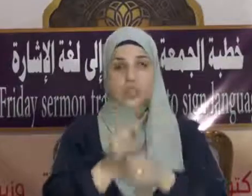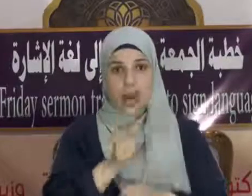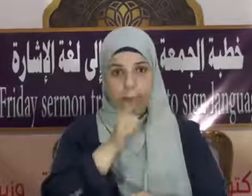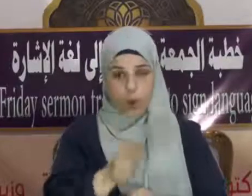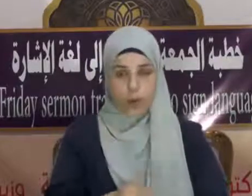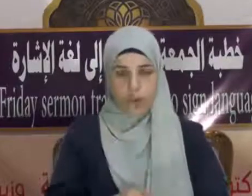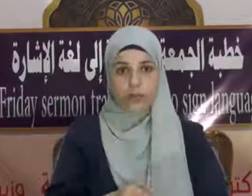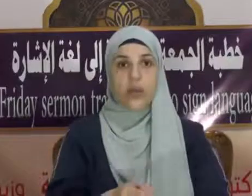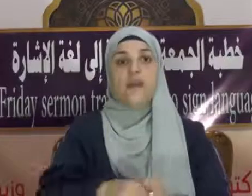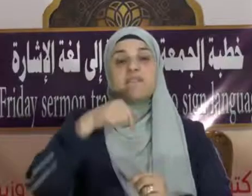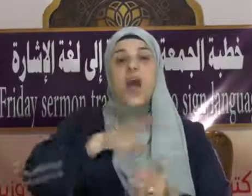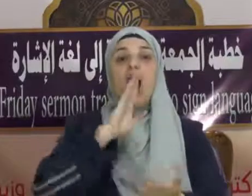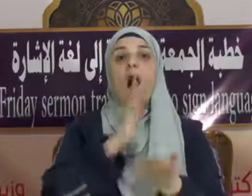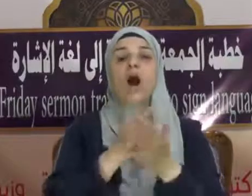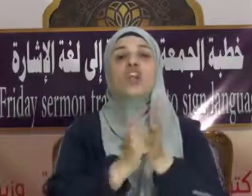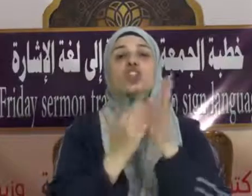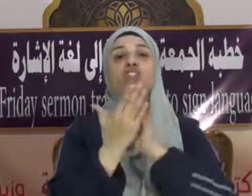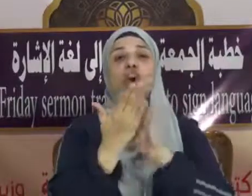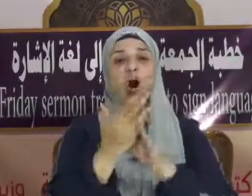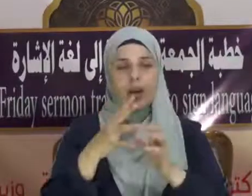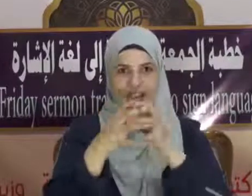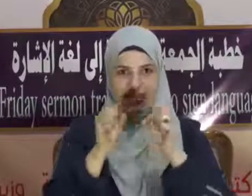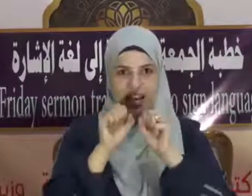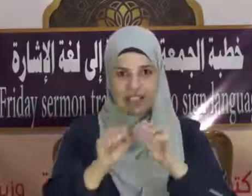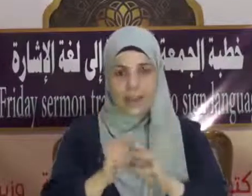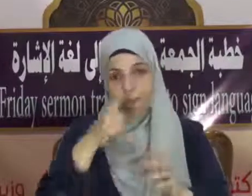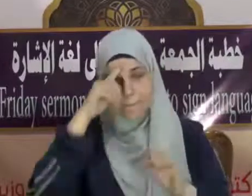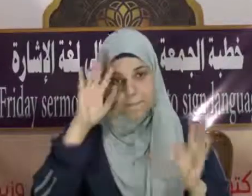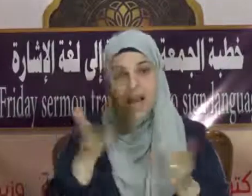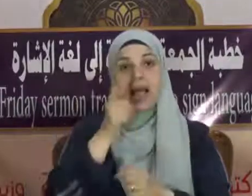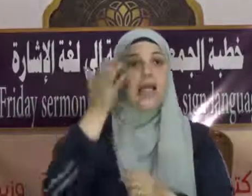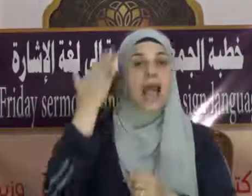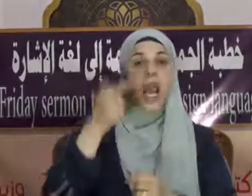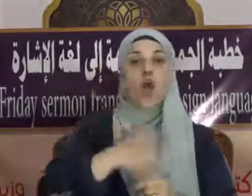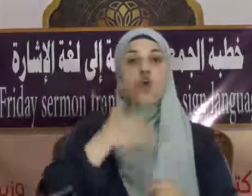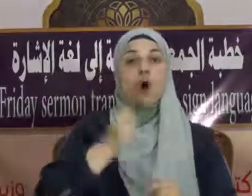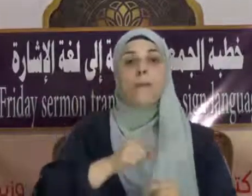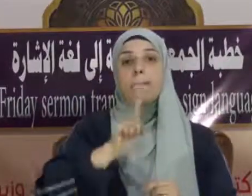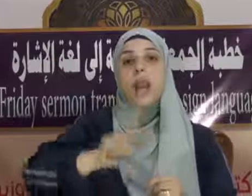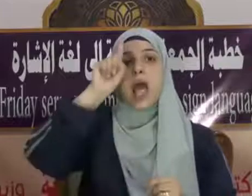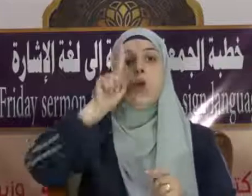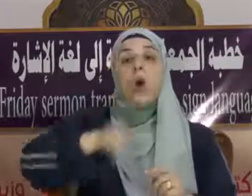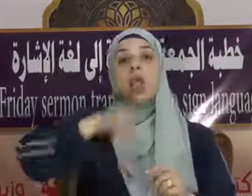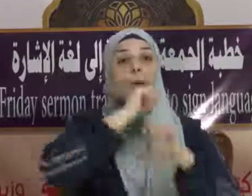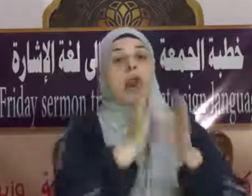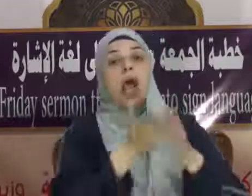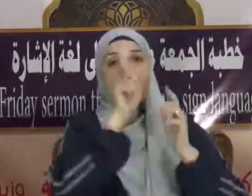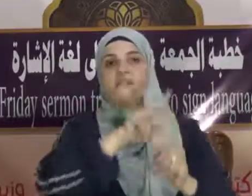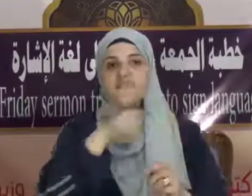وسلم في حق الجار وشأنه: من كان يؤمن بالله واليوم الآخر فلا يؤذي